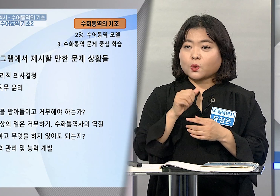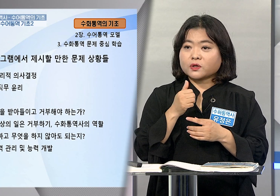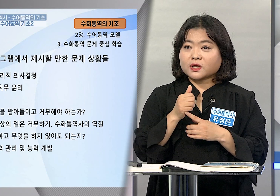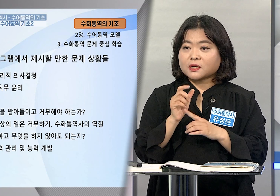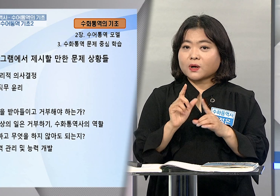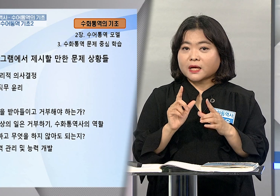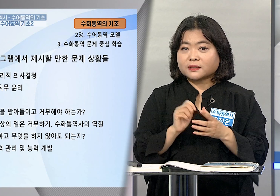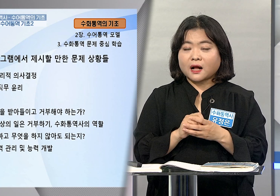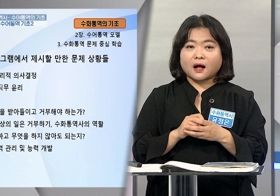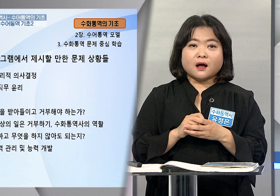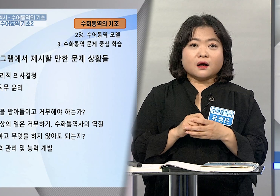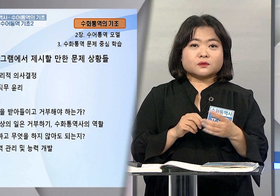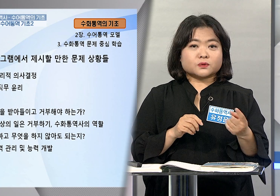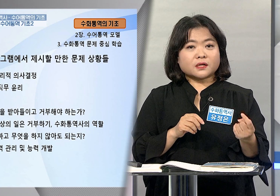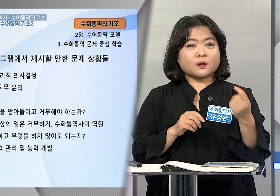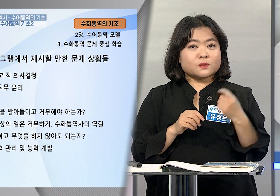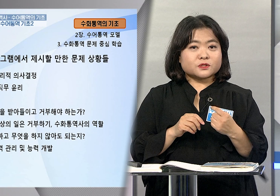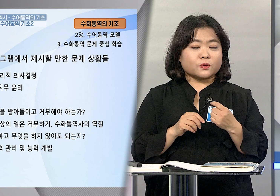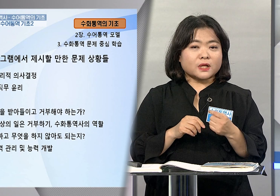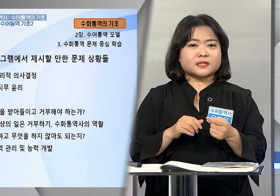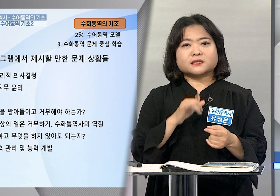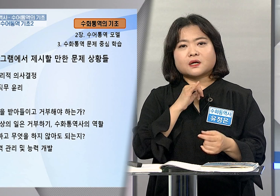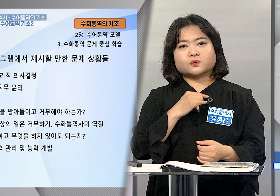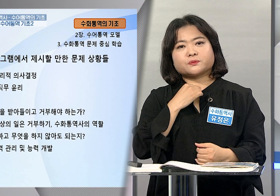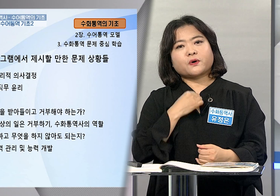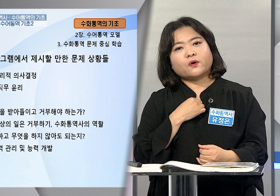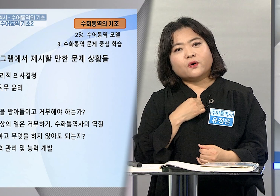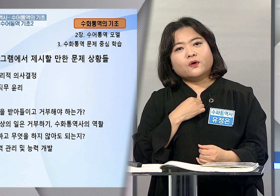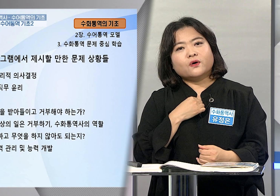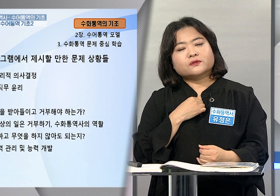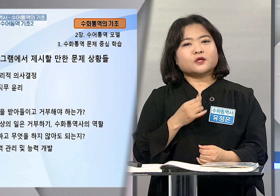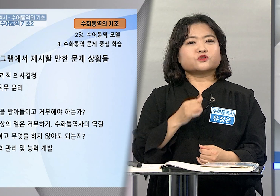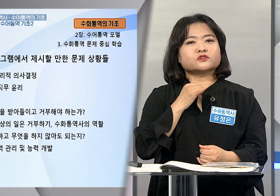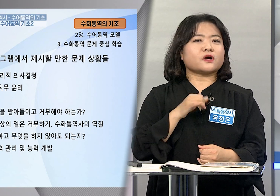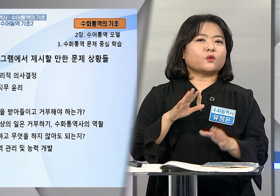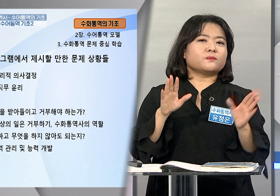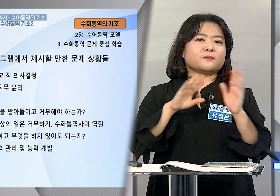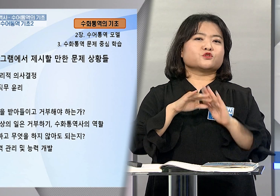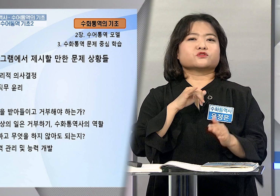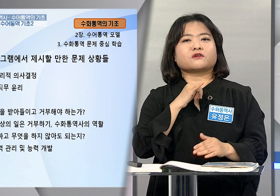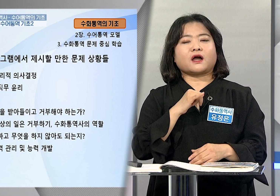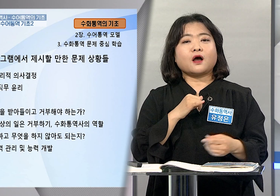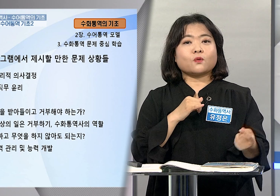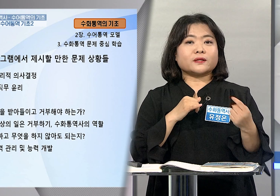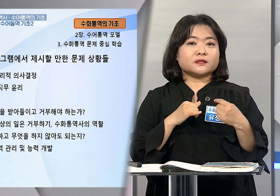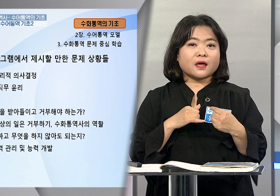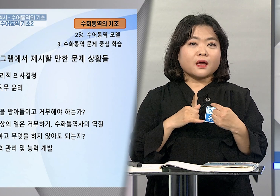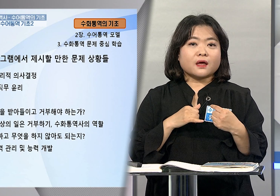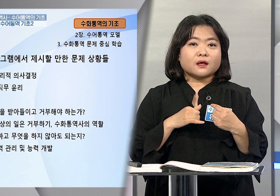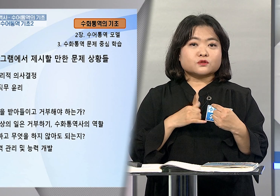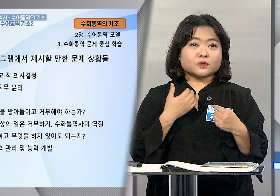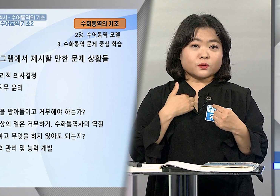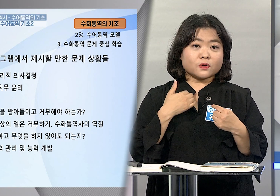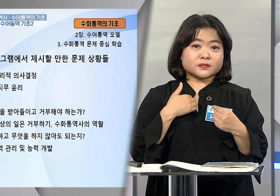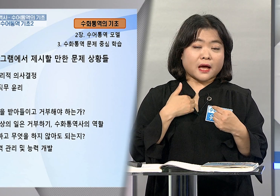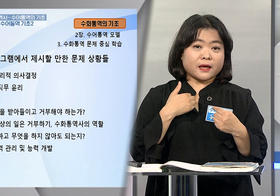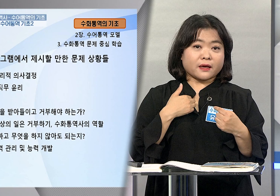통역의 상황이 아니라 상담을 왔어요. 나 자살하고 싶어. 나 죽을 거야. 오늘 밤에 죽을 거야. 하고 왔는데 수화통역사에게